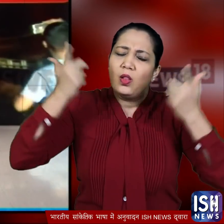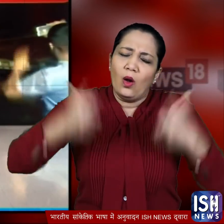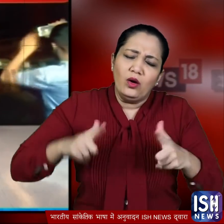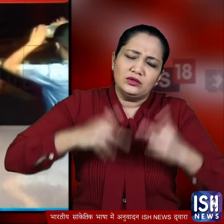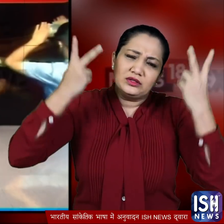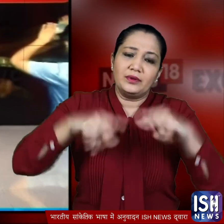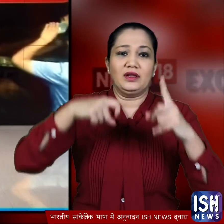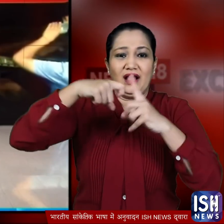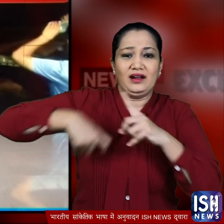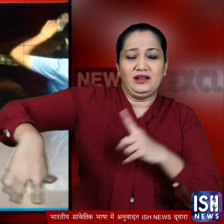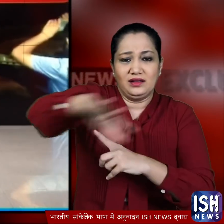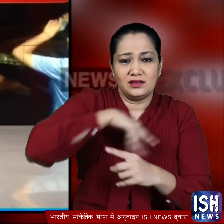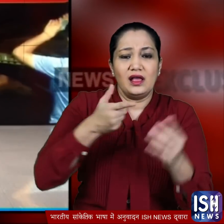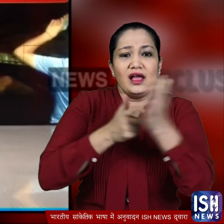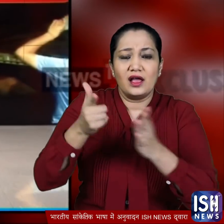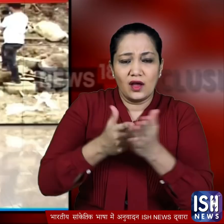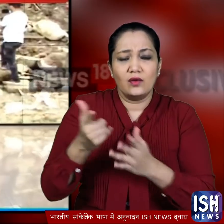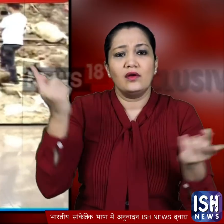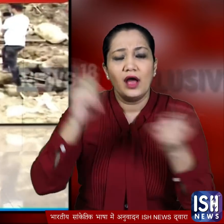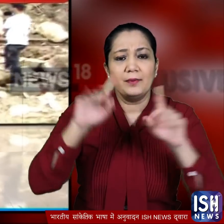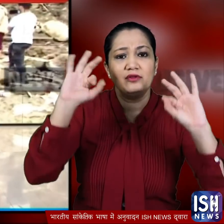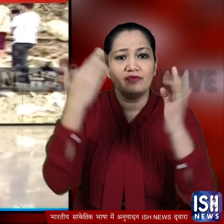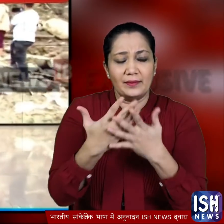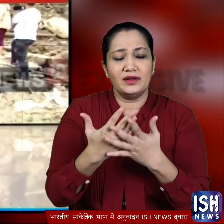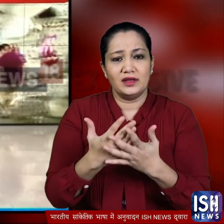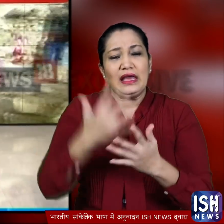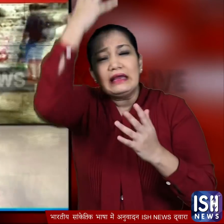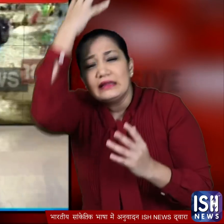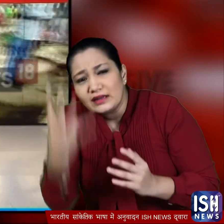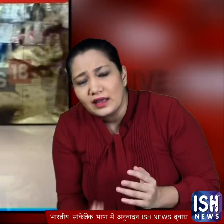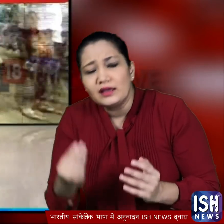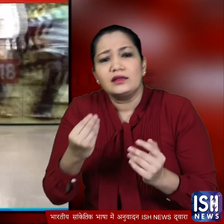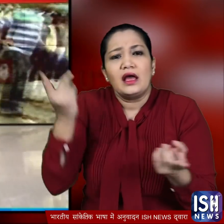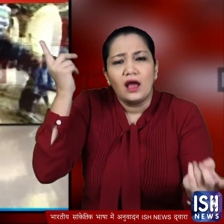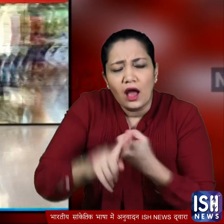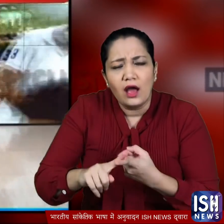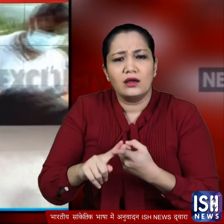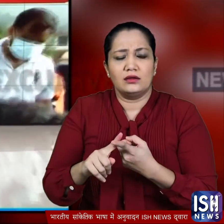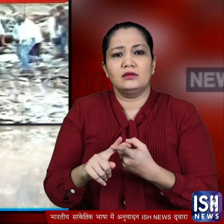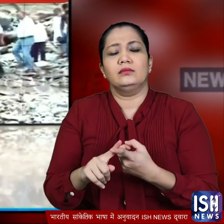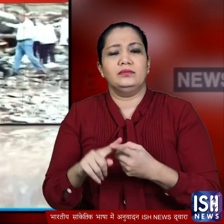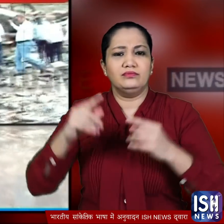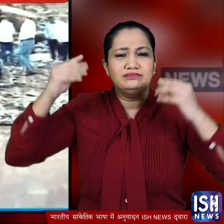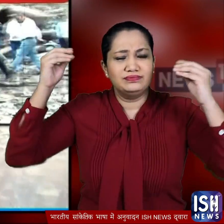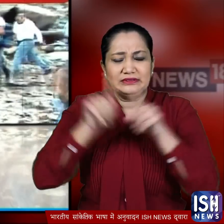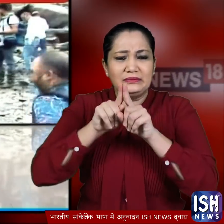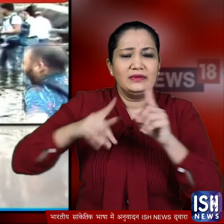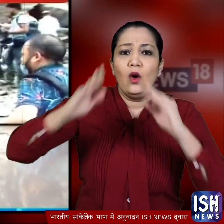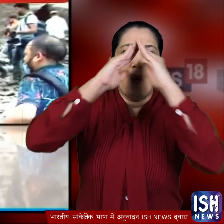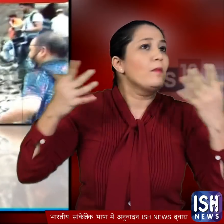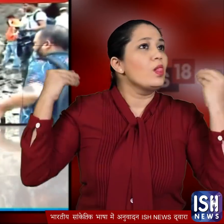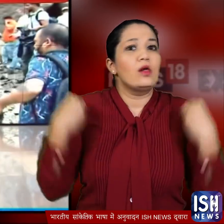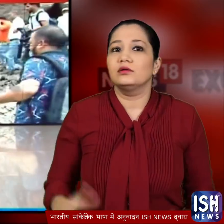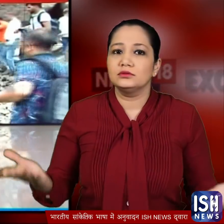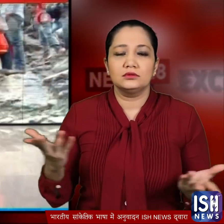बड़ा नुकसान हुआ। कांगड़ा जिले में के गांव में तो कुछ परिवारों पर रात के वक्त कुदरत का ऐसा कहर टूटा कि पल भर में